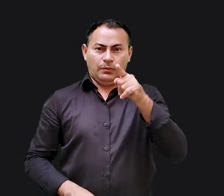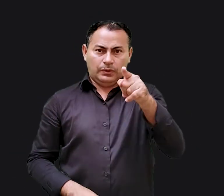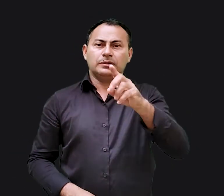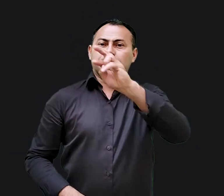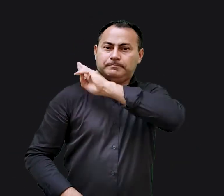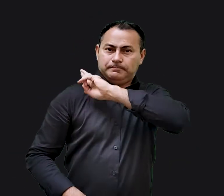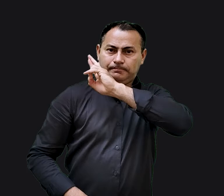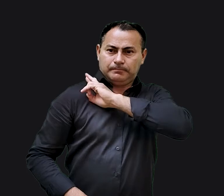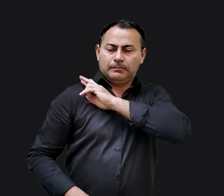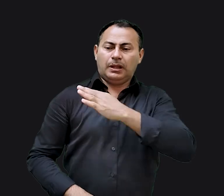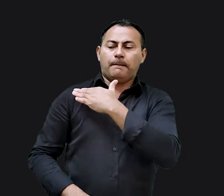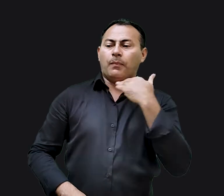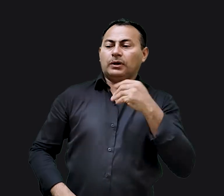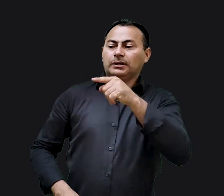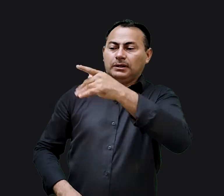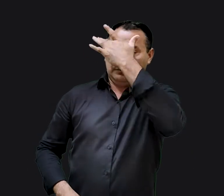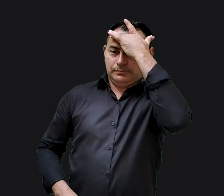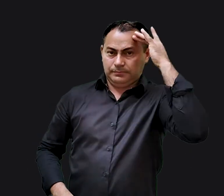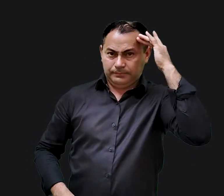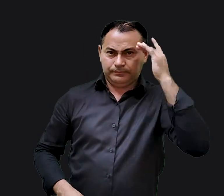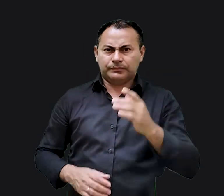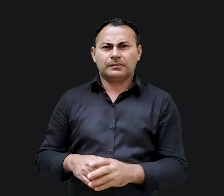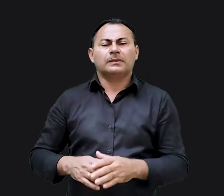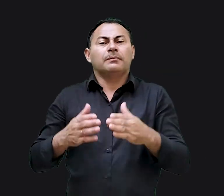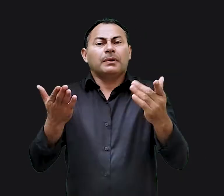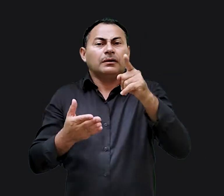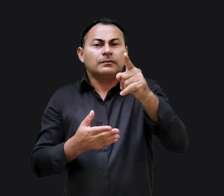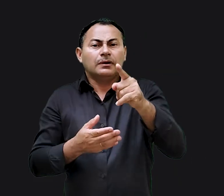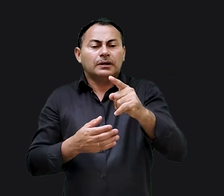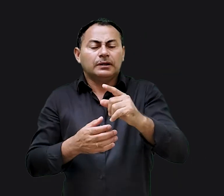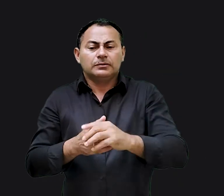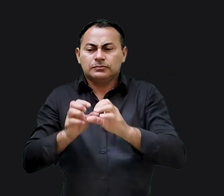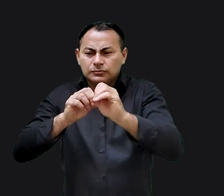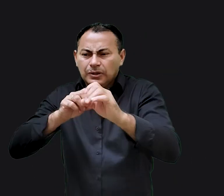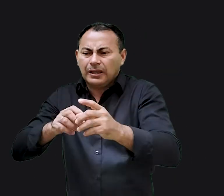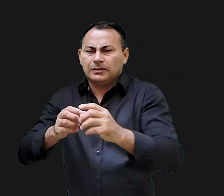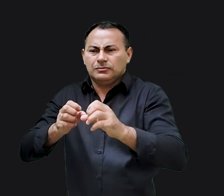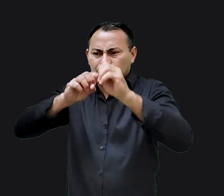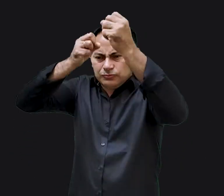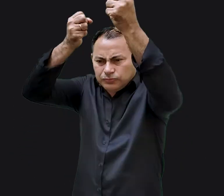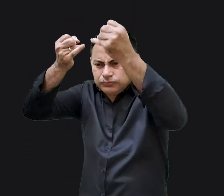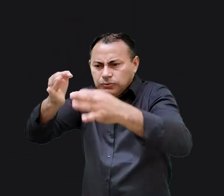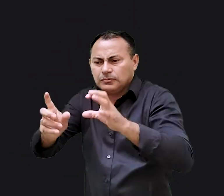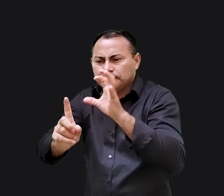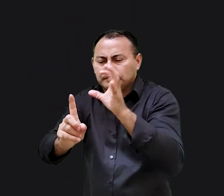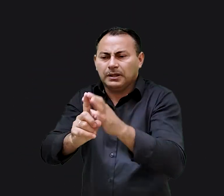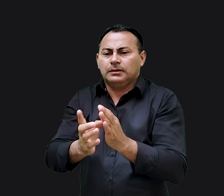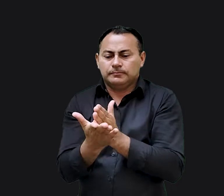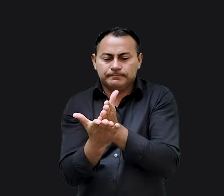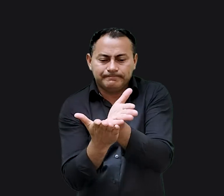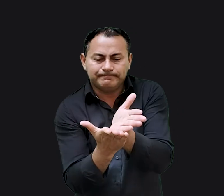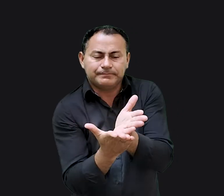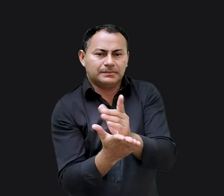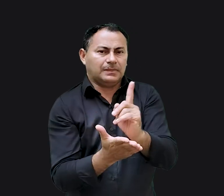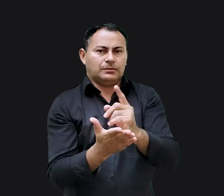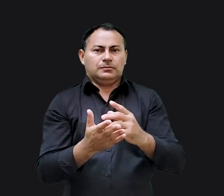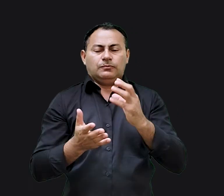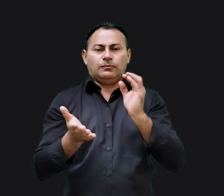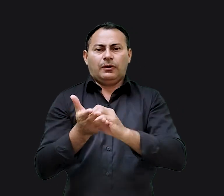você será responsável pela morte dele. Se, porém, você advertir o ímpio e ele não se desviar de sua impiedade ou